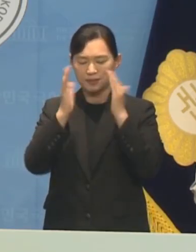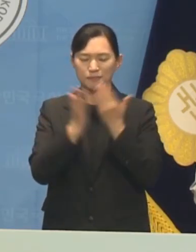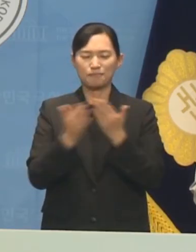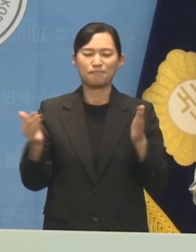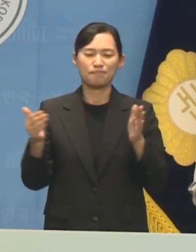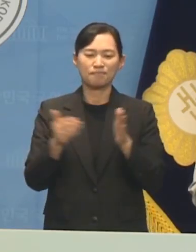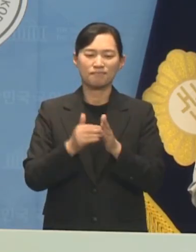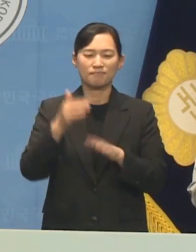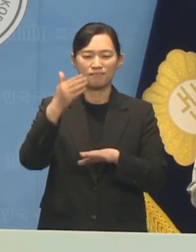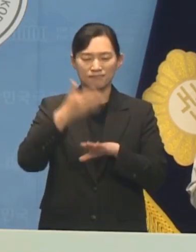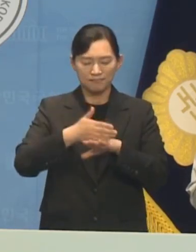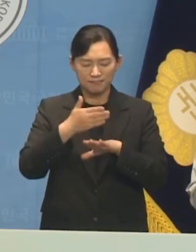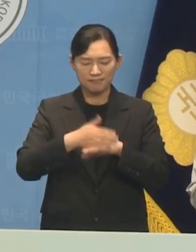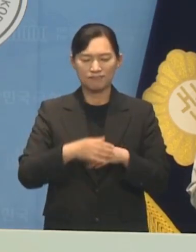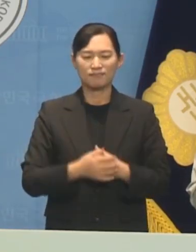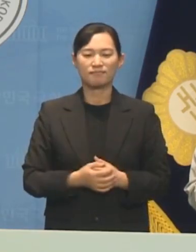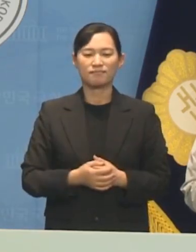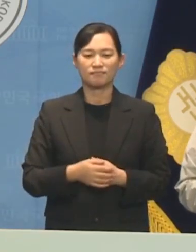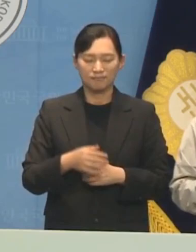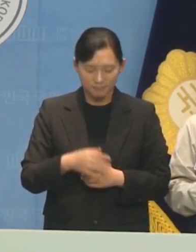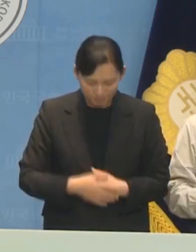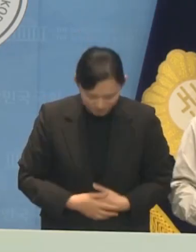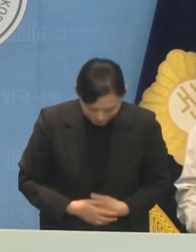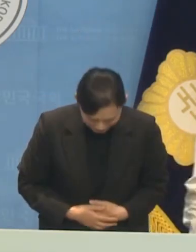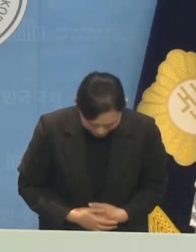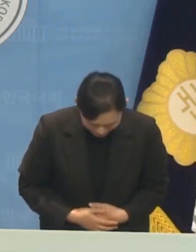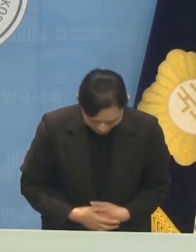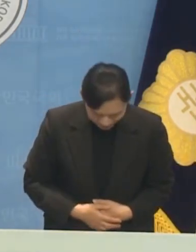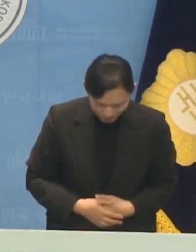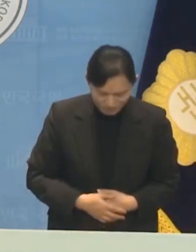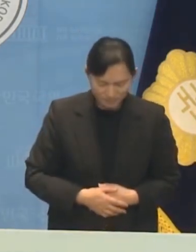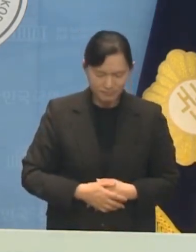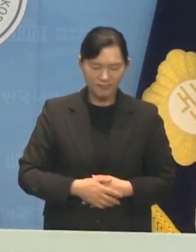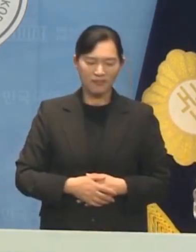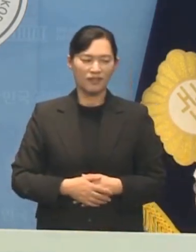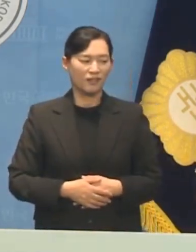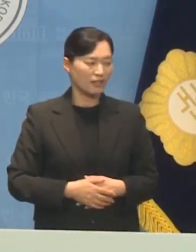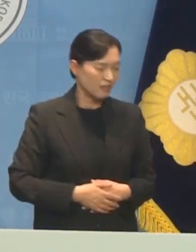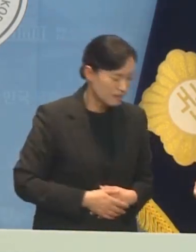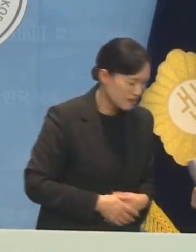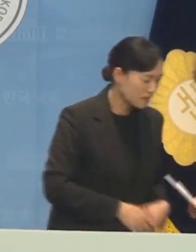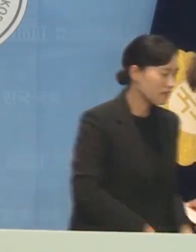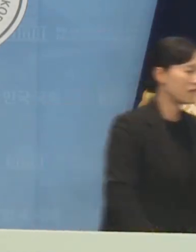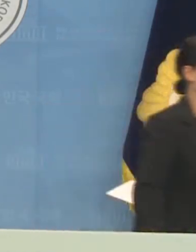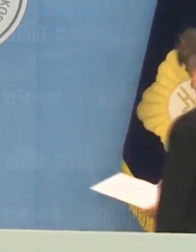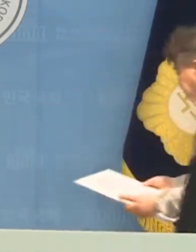마치겠습니다. 이상입니다. 네, 수고하셨습니다.